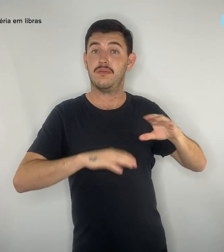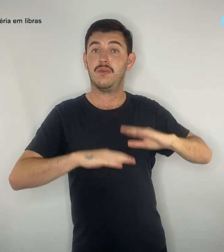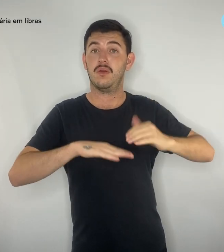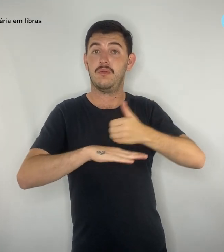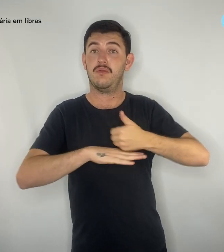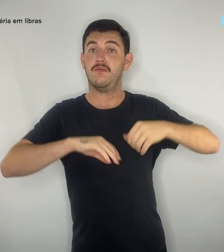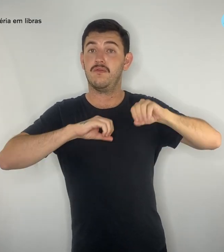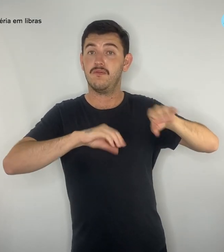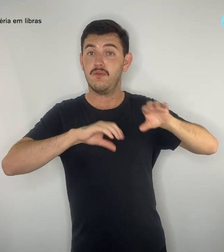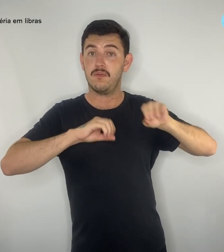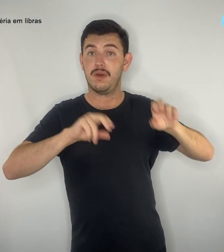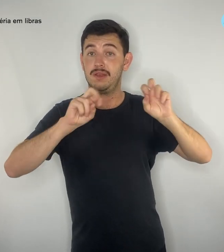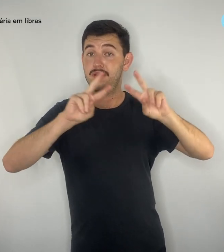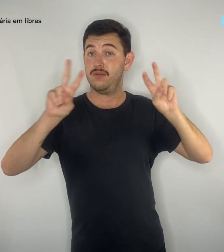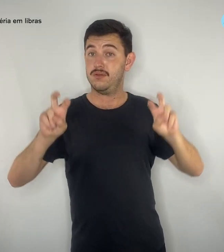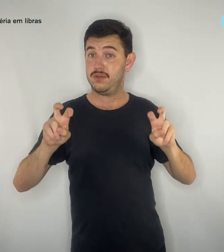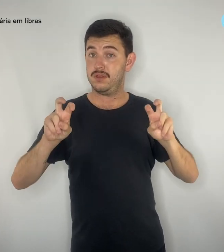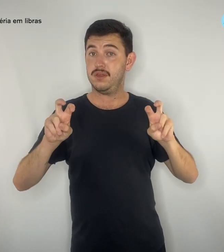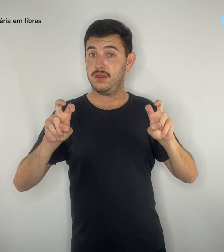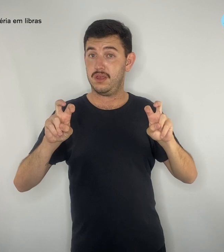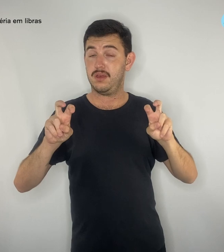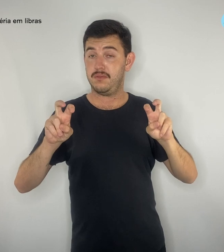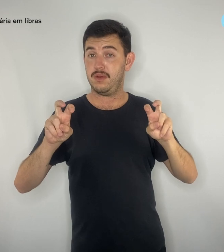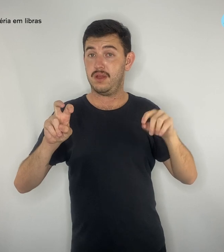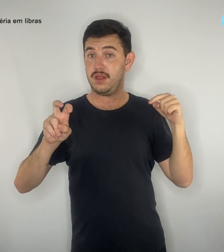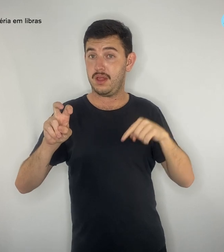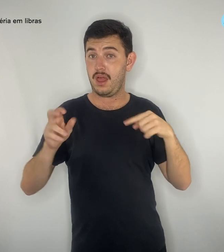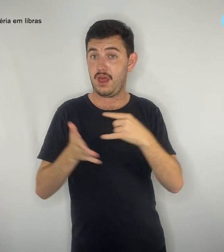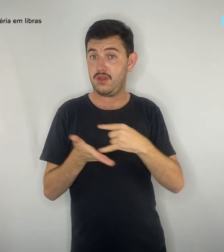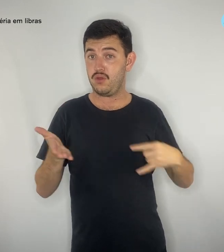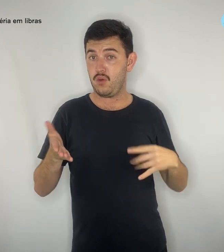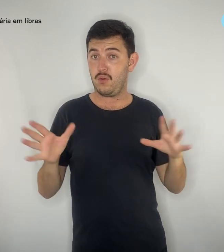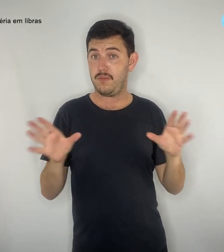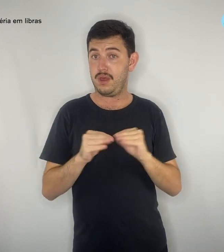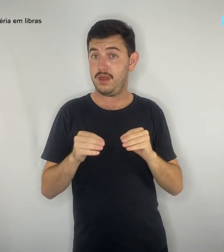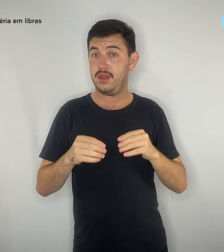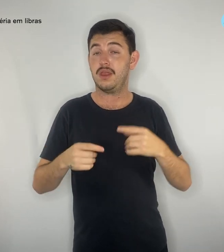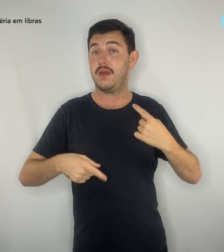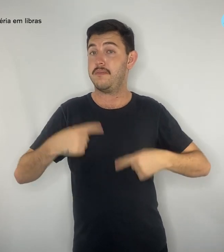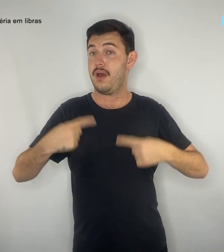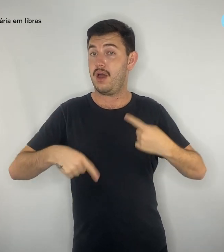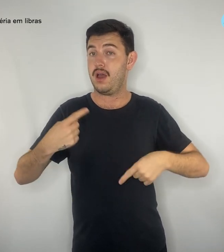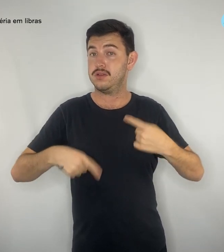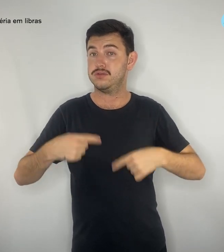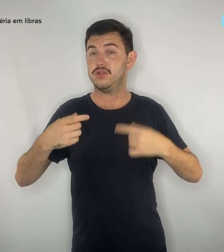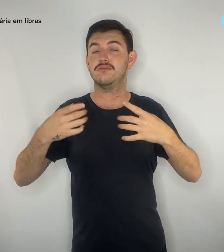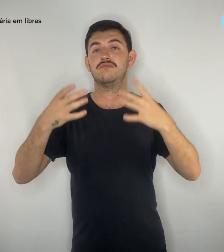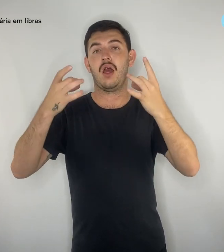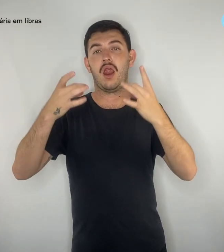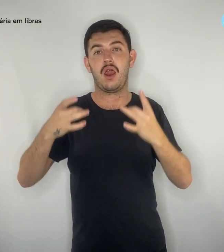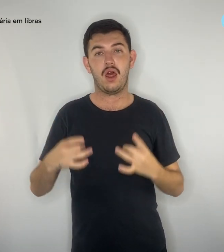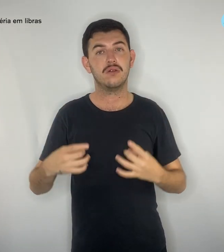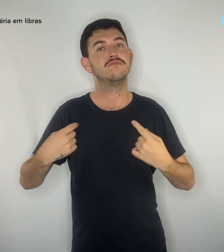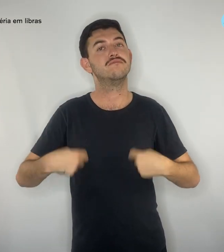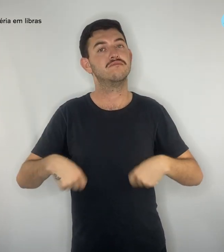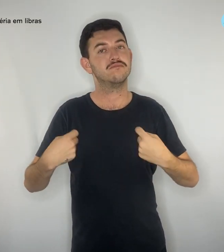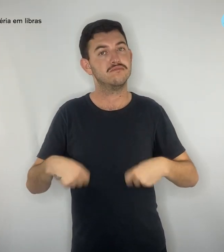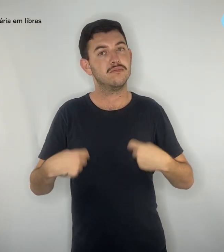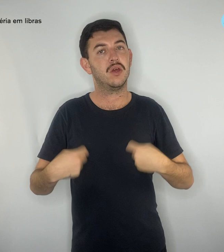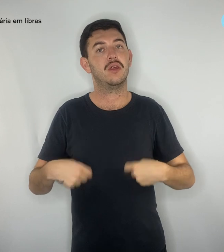um tema dentro da minuta que precisa de mais debates para aprofundamento e, consequentemente,